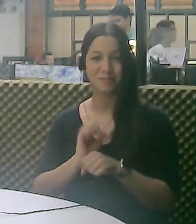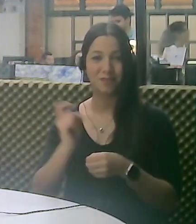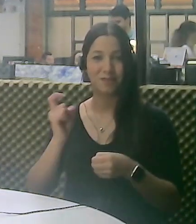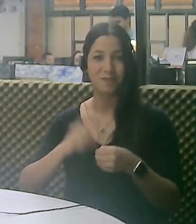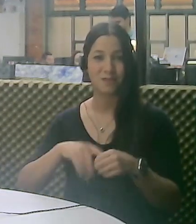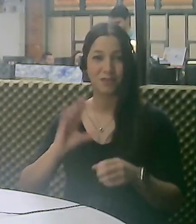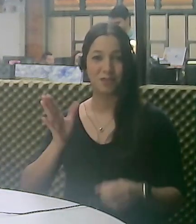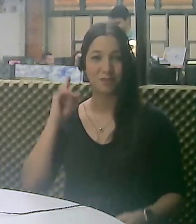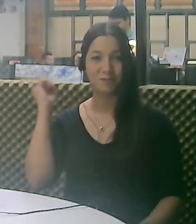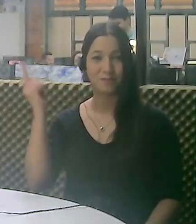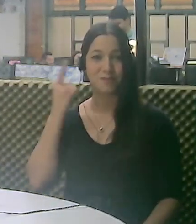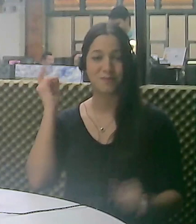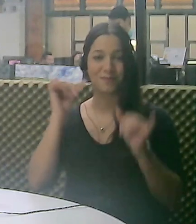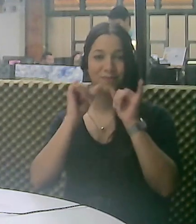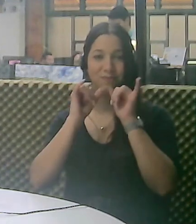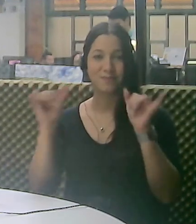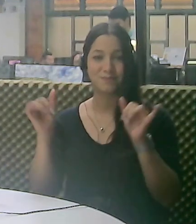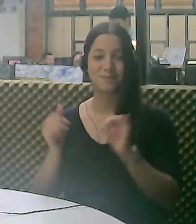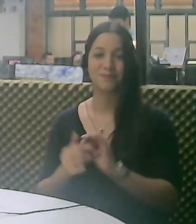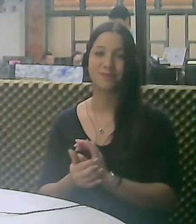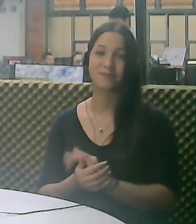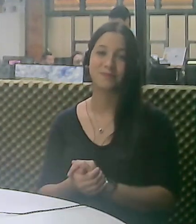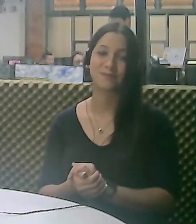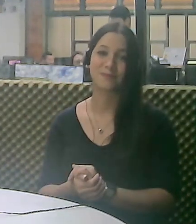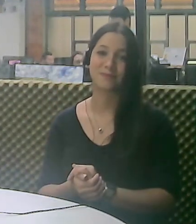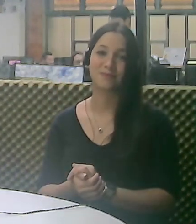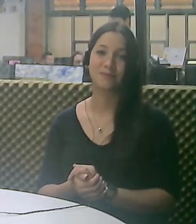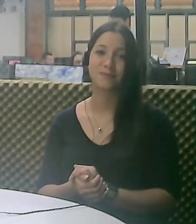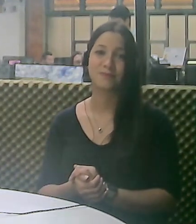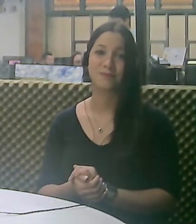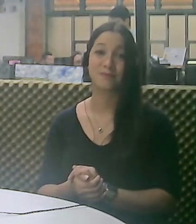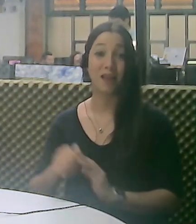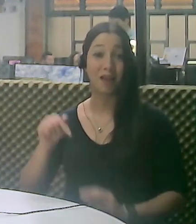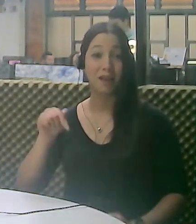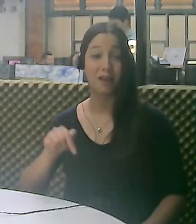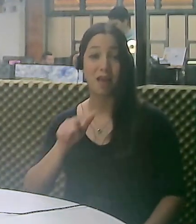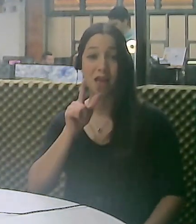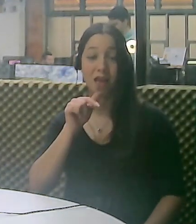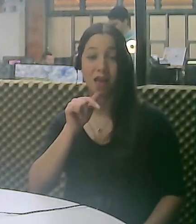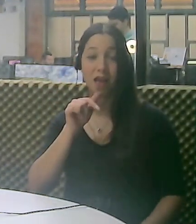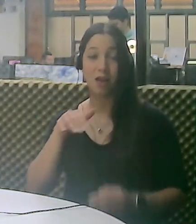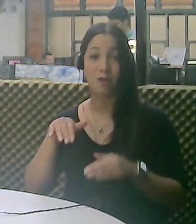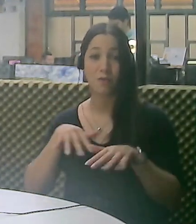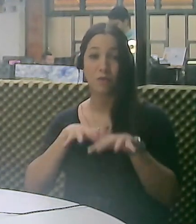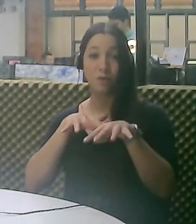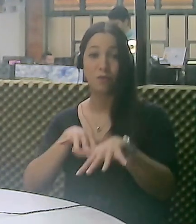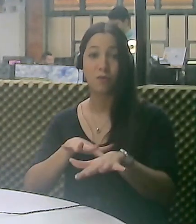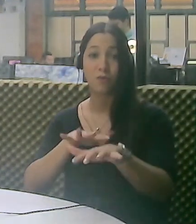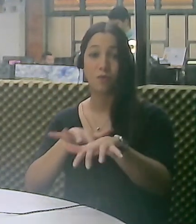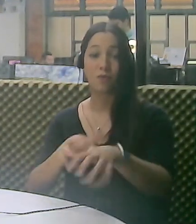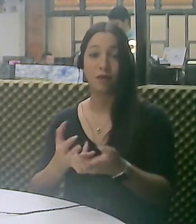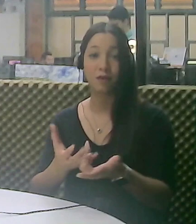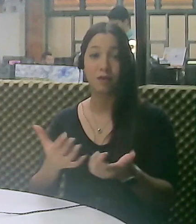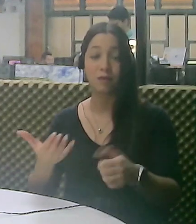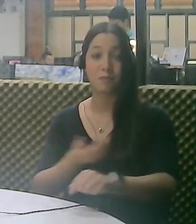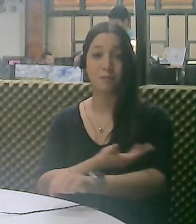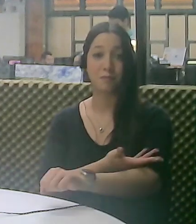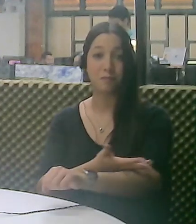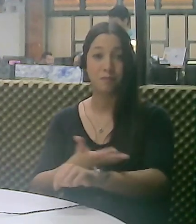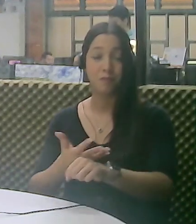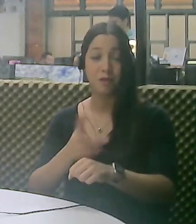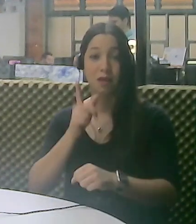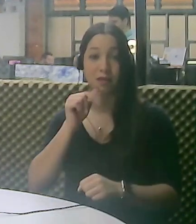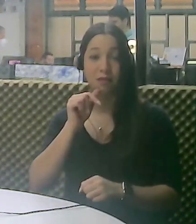vamos para um rápido intervalo e já já voltamos com o Giro de Notícias. Aqui na represa de Capim Branco, o Demae capta água que será tratada